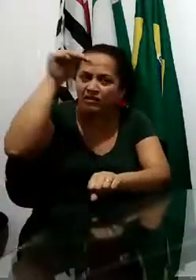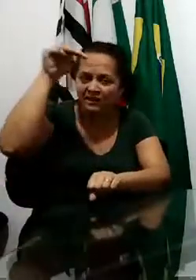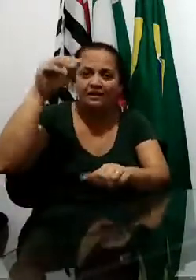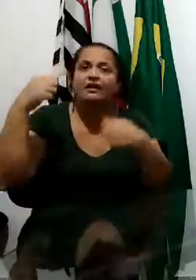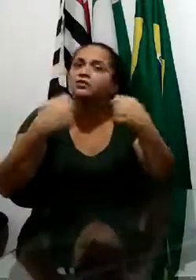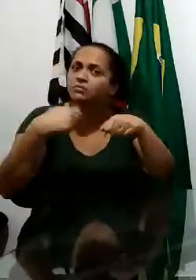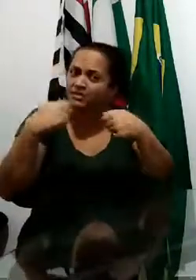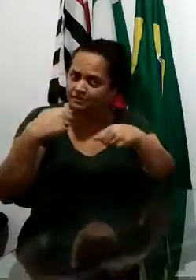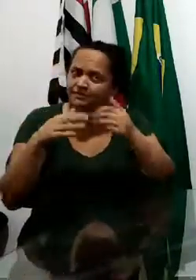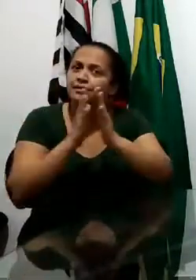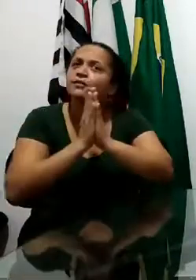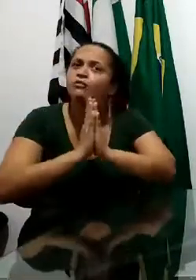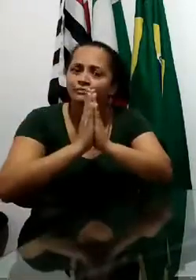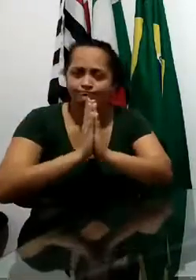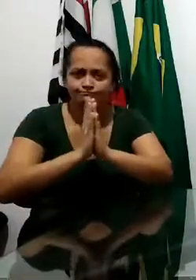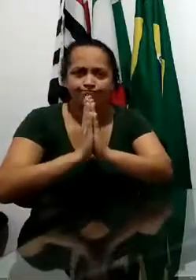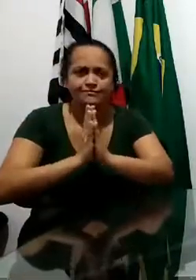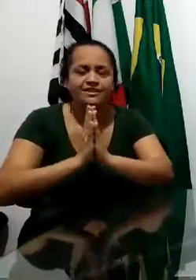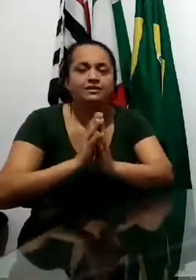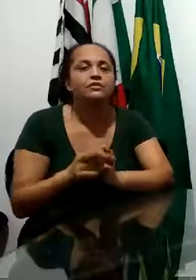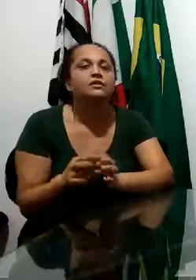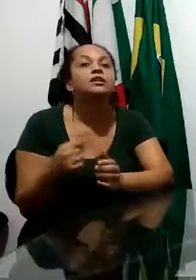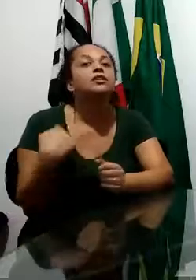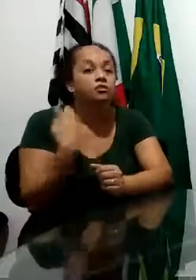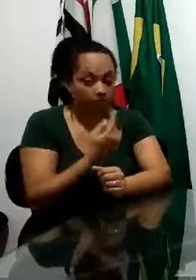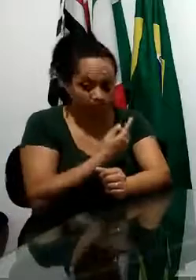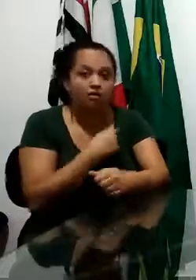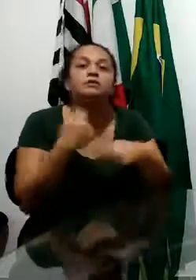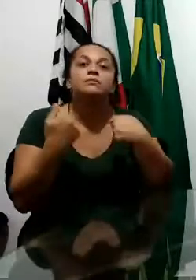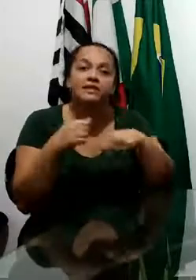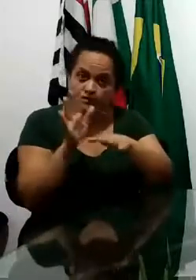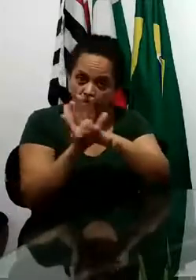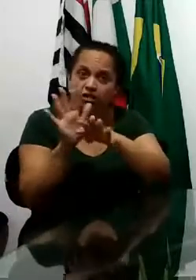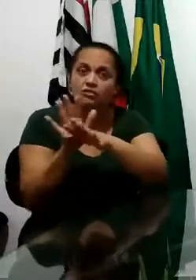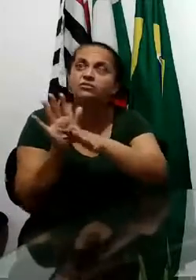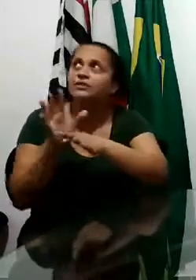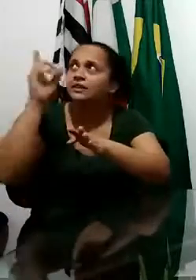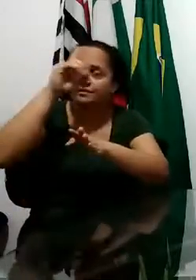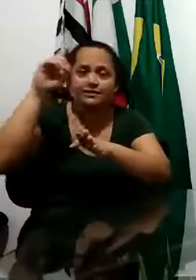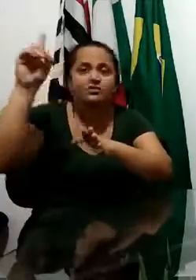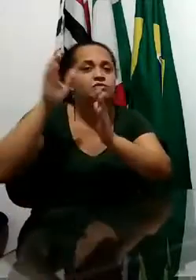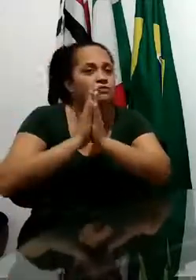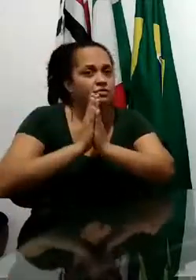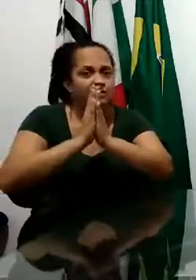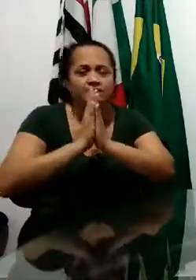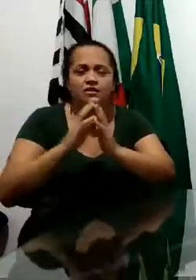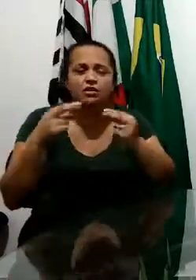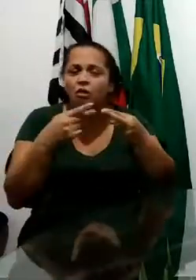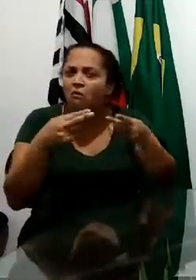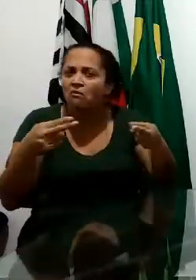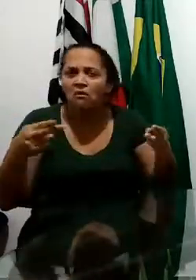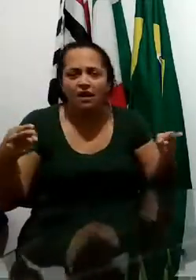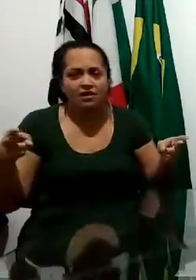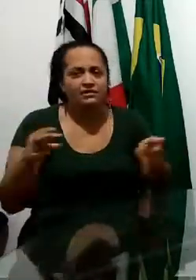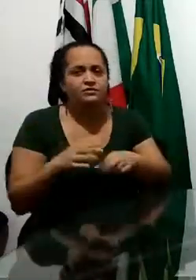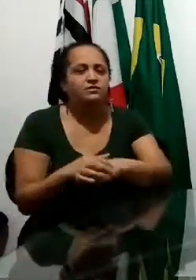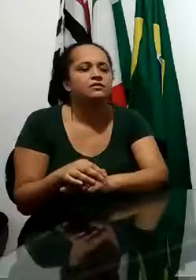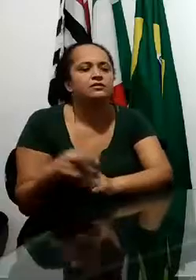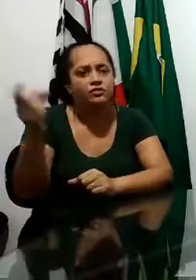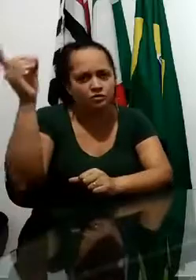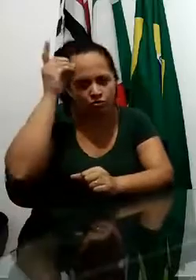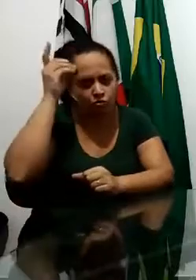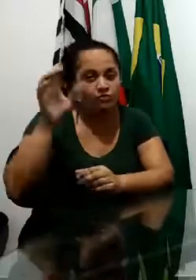né? Então a intercessão é importantíssima, além de tudo que eu já falei aqui, né?